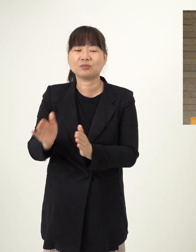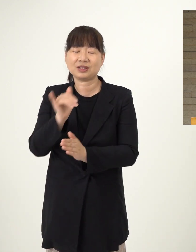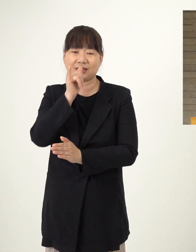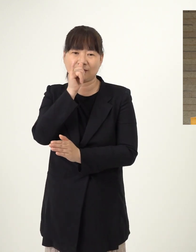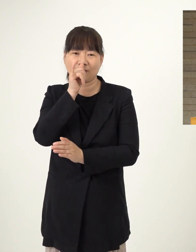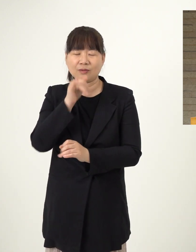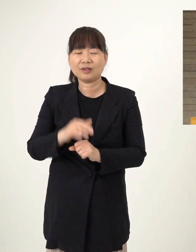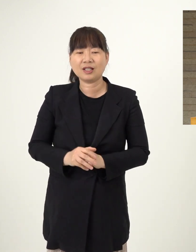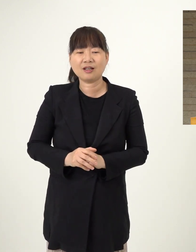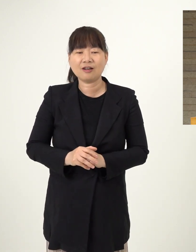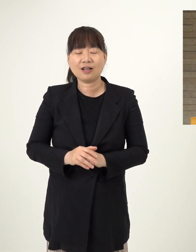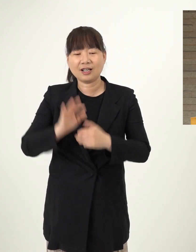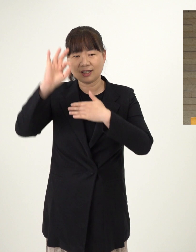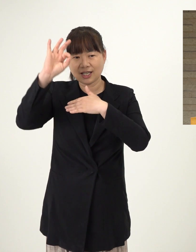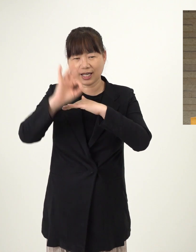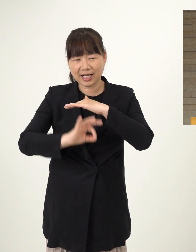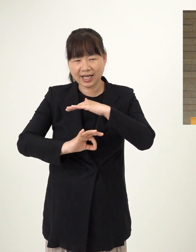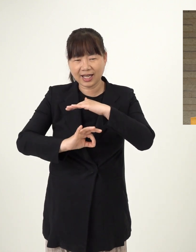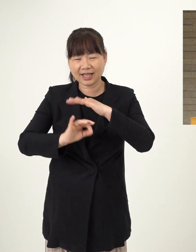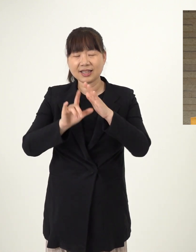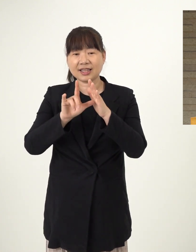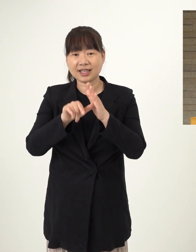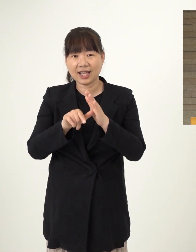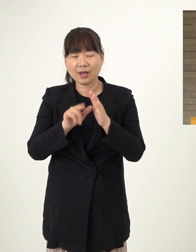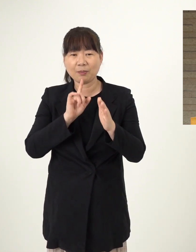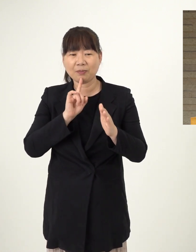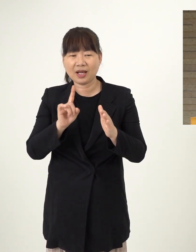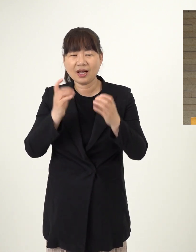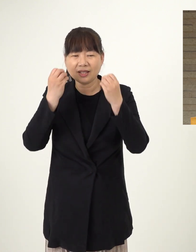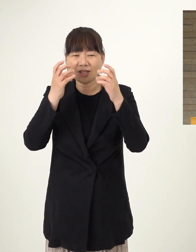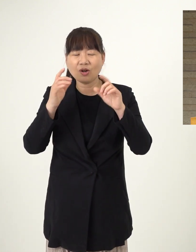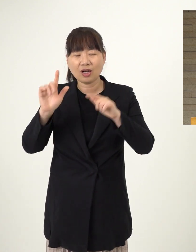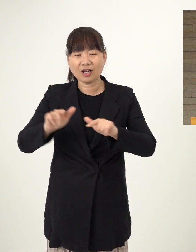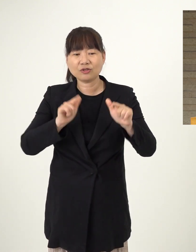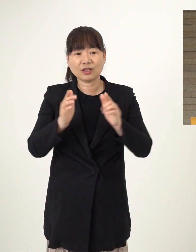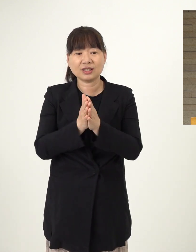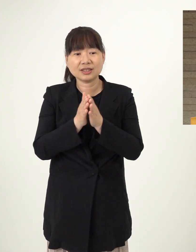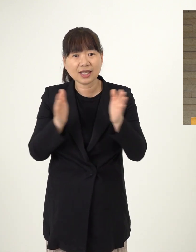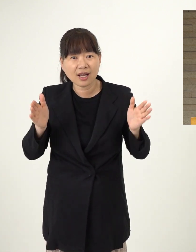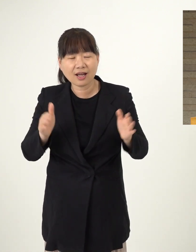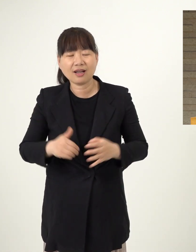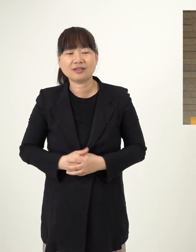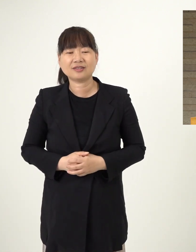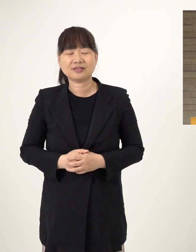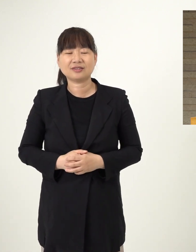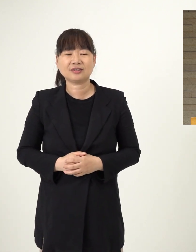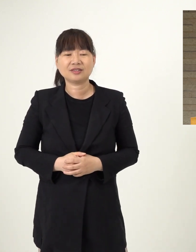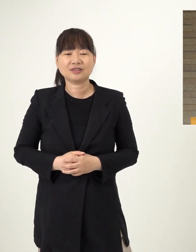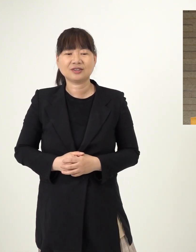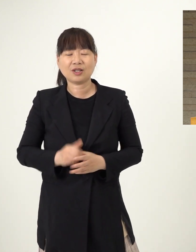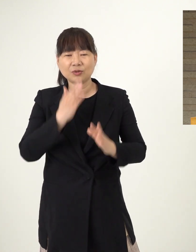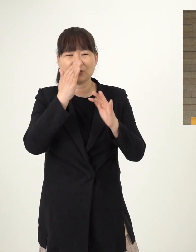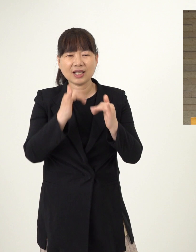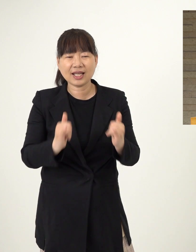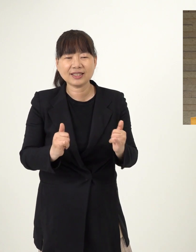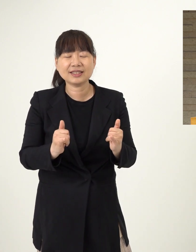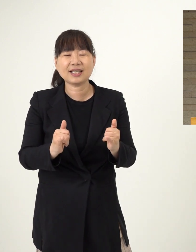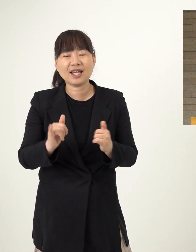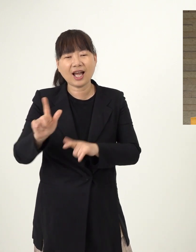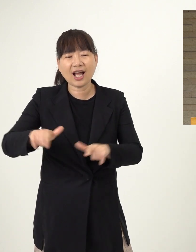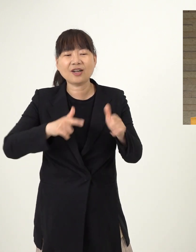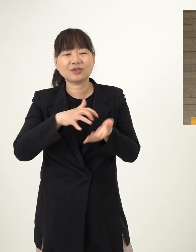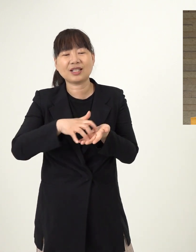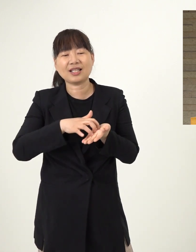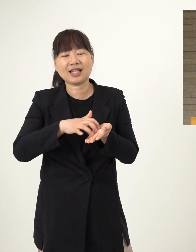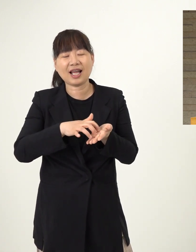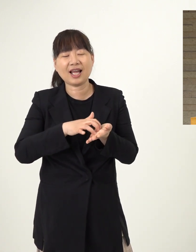저물 때에, 그러니까 저물 때라는 말은 새로운 하루가 시작된다는 뜻이죠. 이게 유대인들의